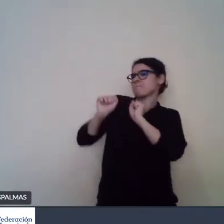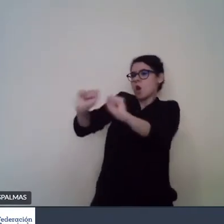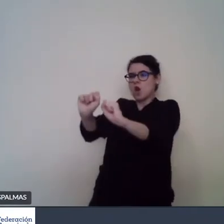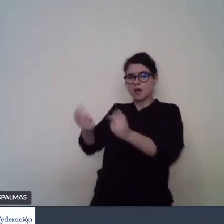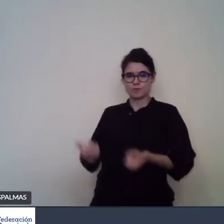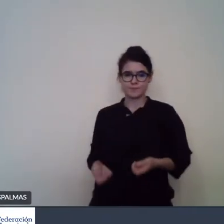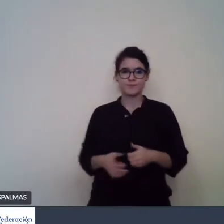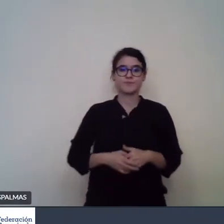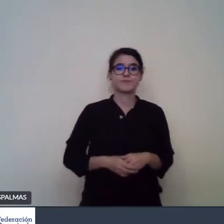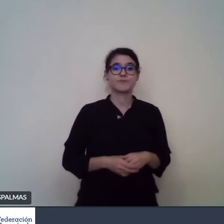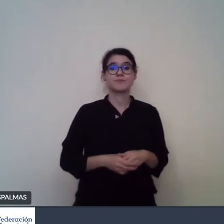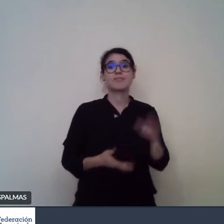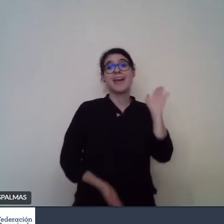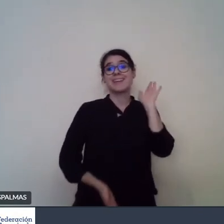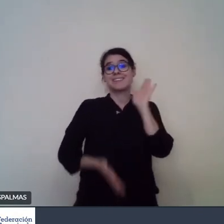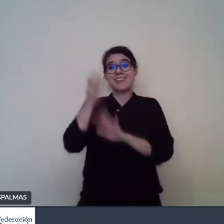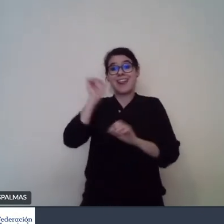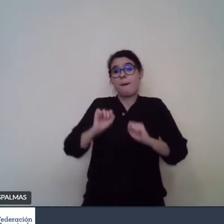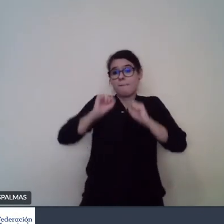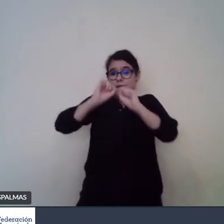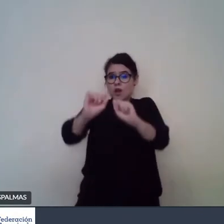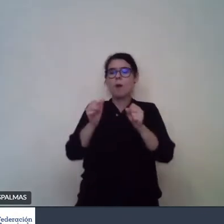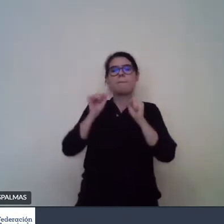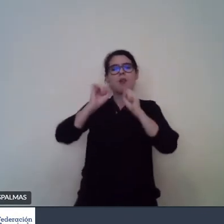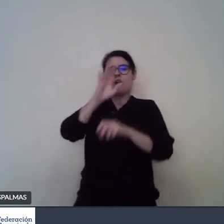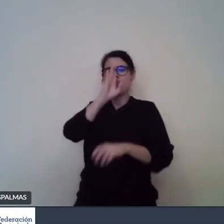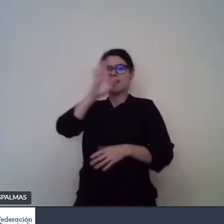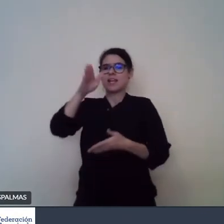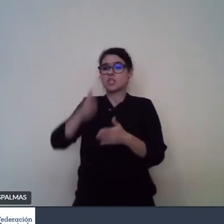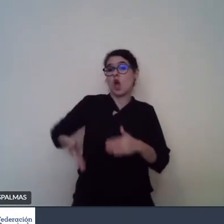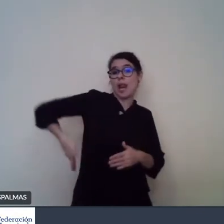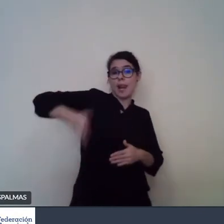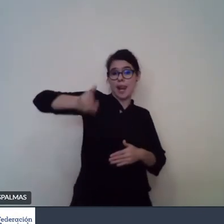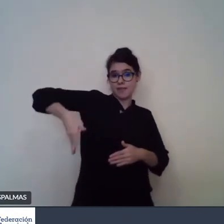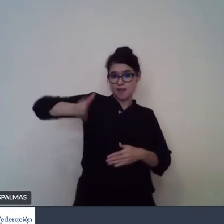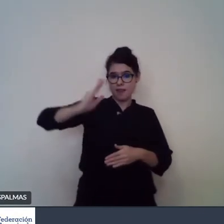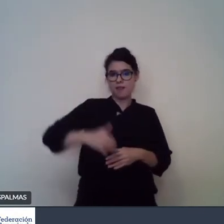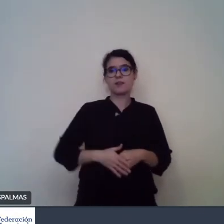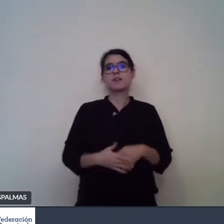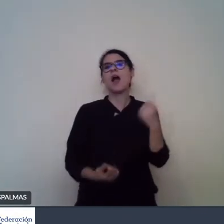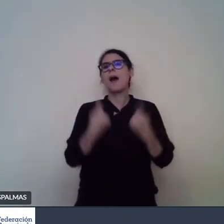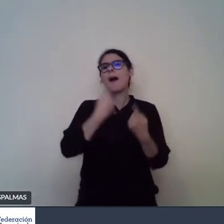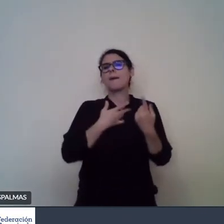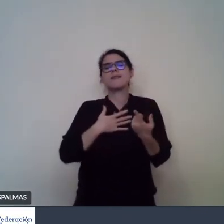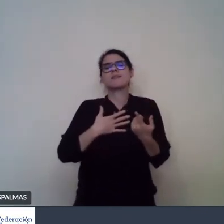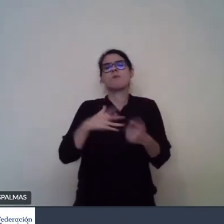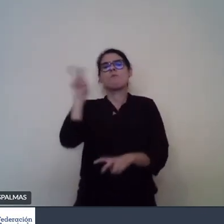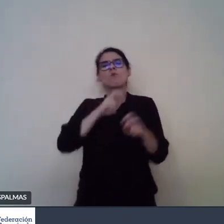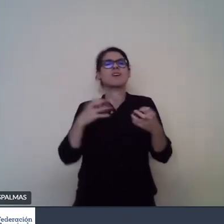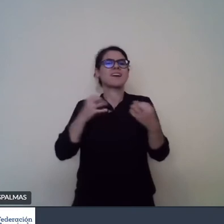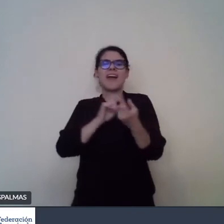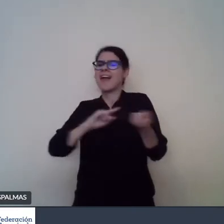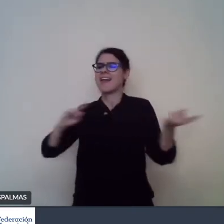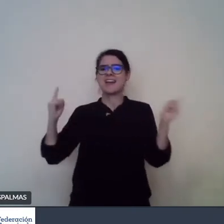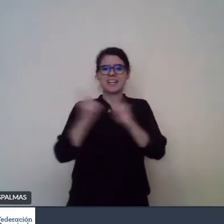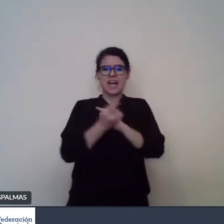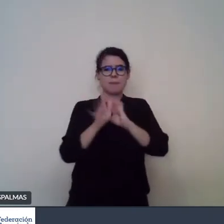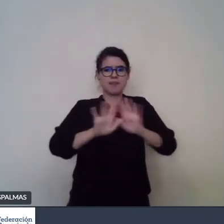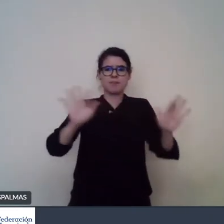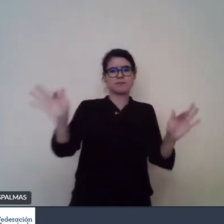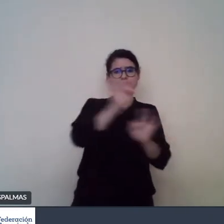Salida con bloqueo directo lateral. Aquí lo que se busca es muchas veces el cambio simplemente. Balón a poste alto para buscar la situación de ventaja debajo